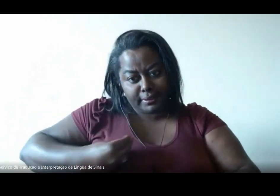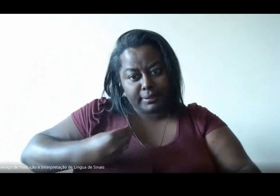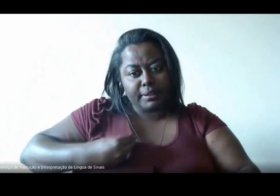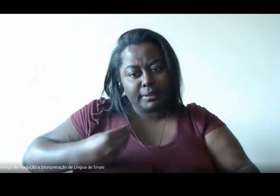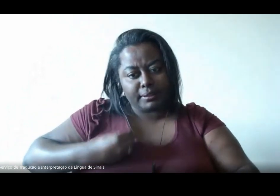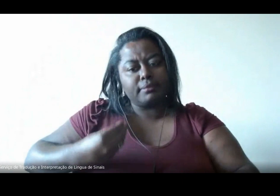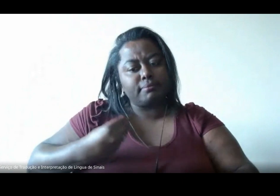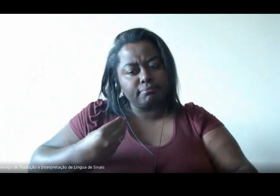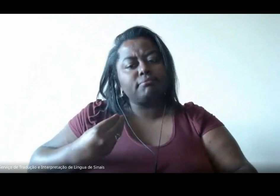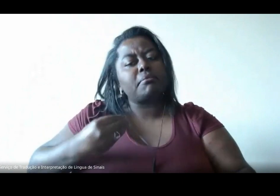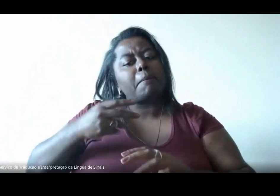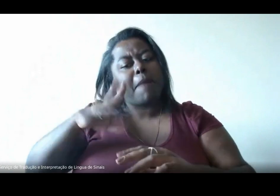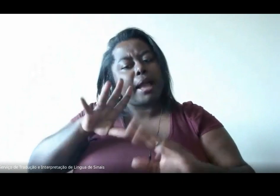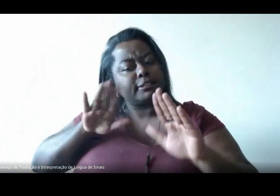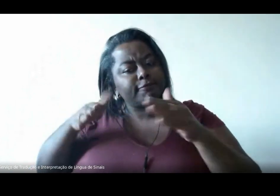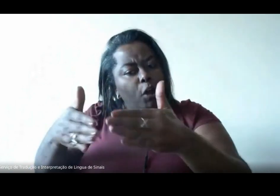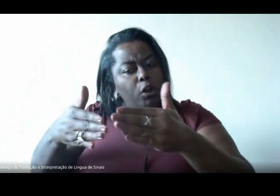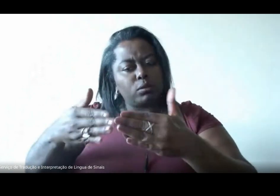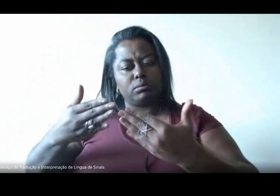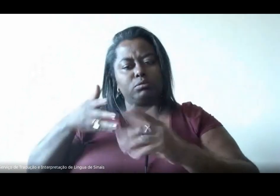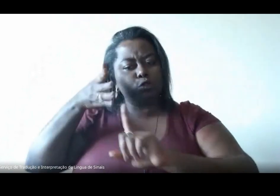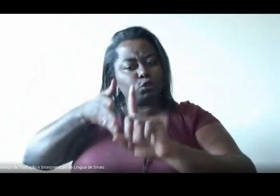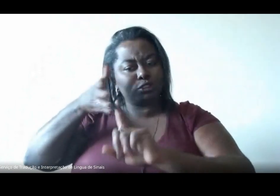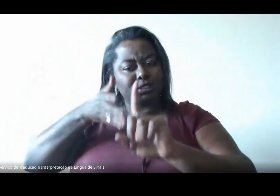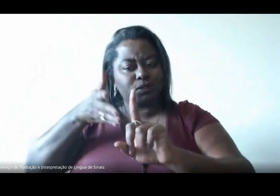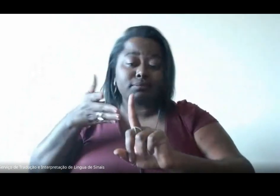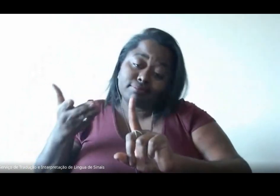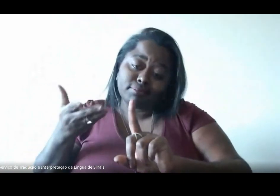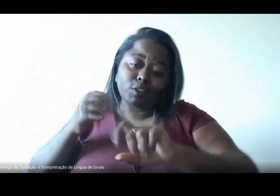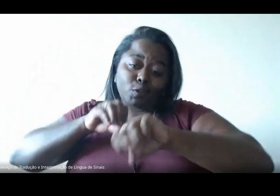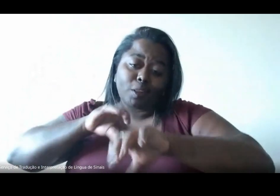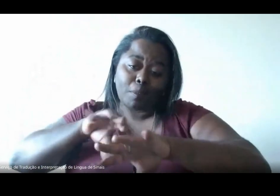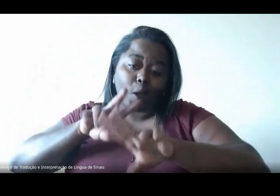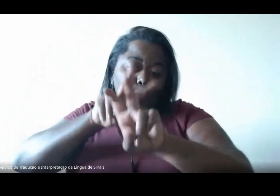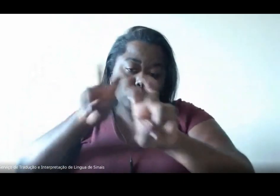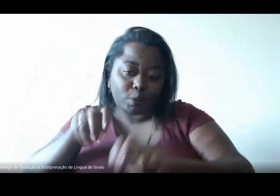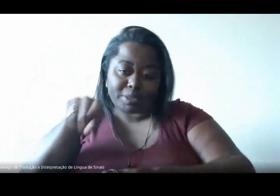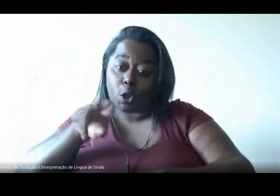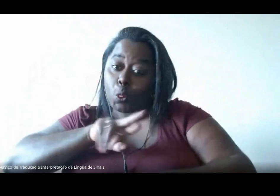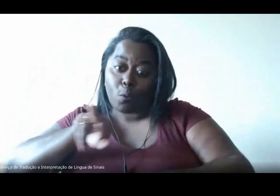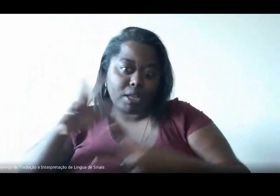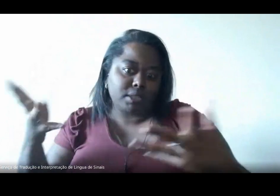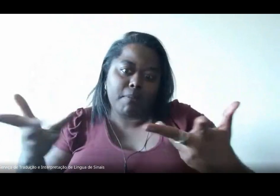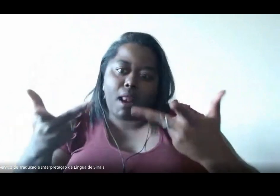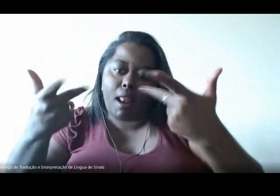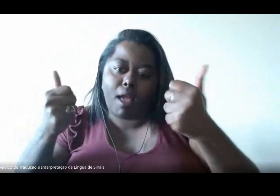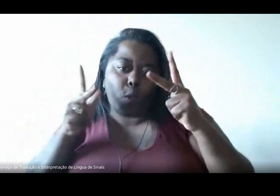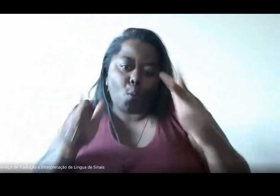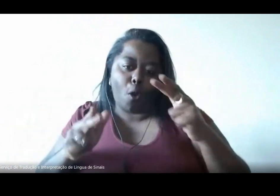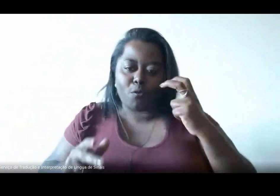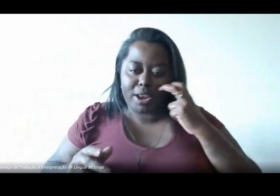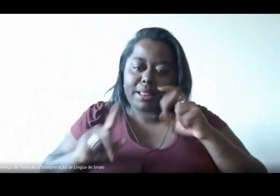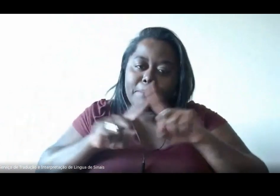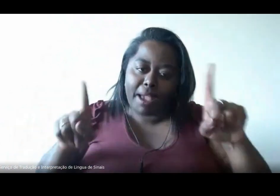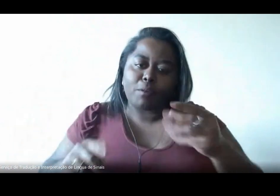vida como uma materialidade discursiva. Eu vou dar uma aula sobre isso, gente. Não vai ser tão brilhante como